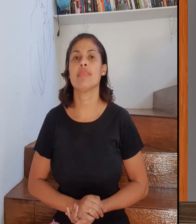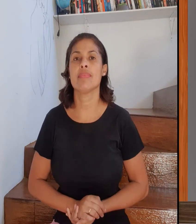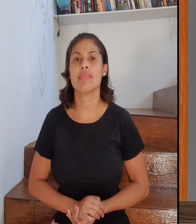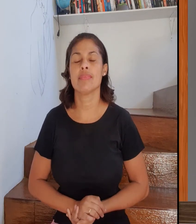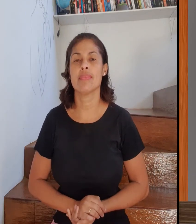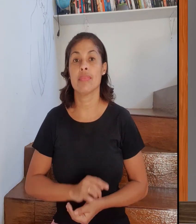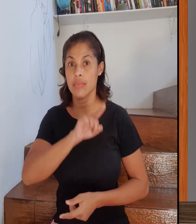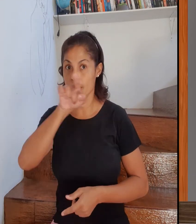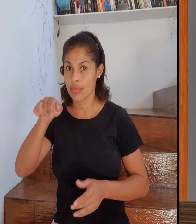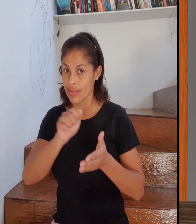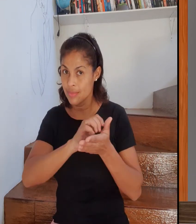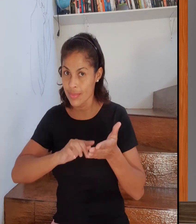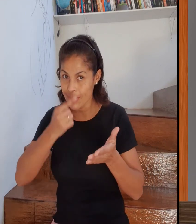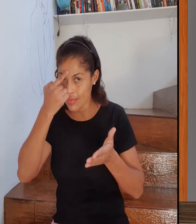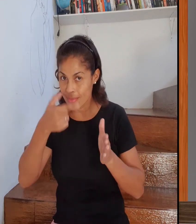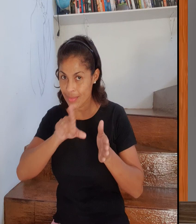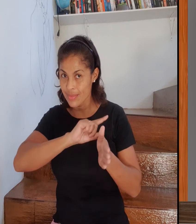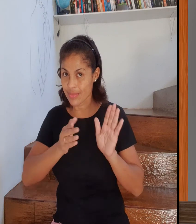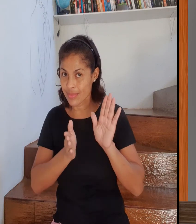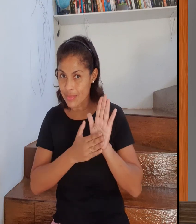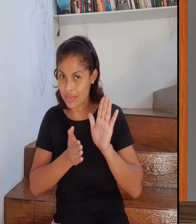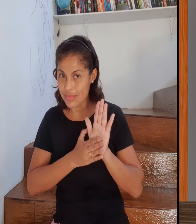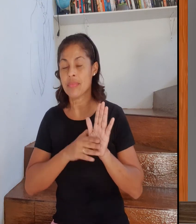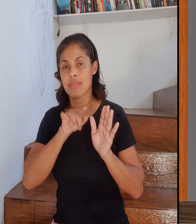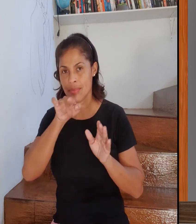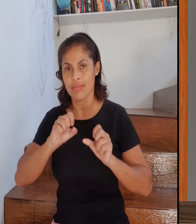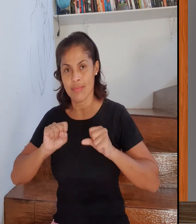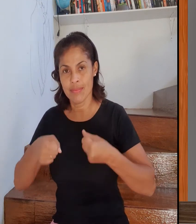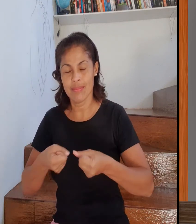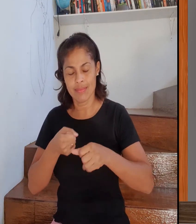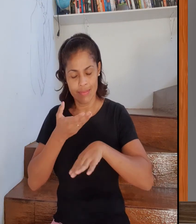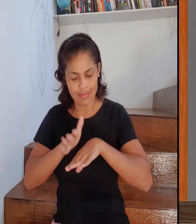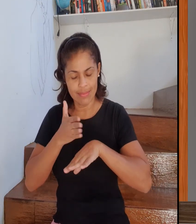Não deixem de fazer o exercício proposto sobre volume aparente de